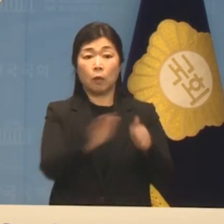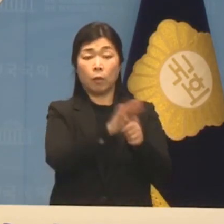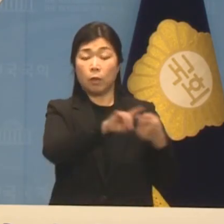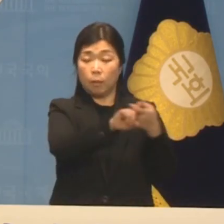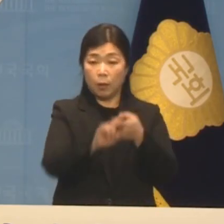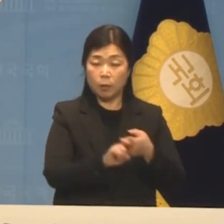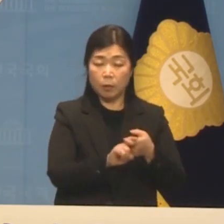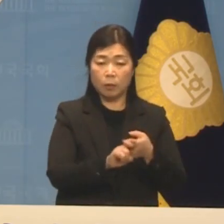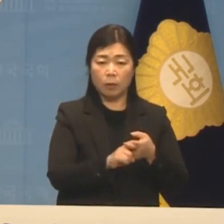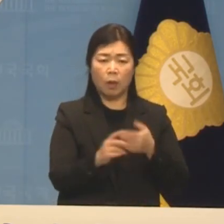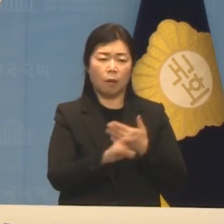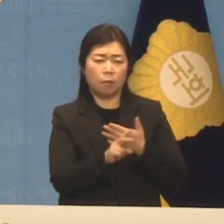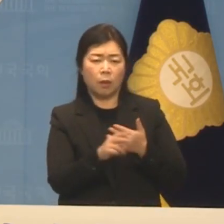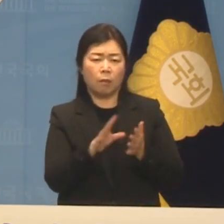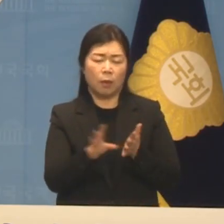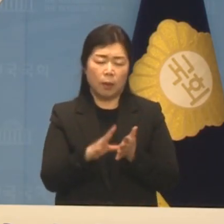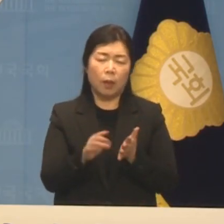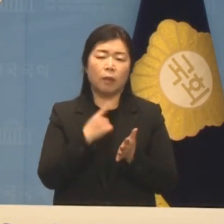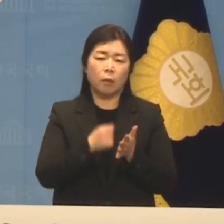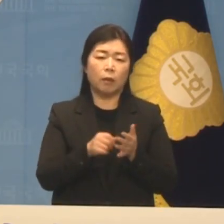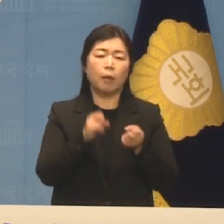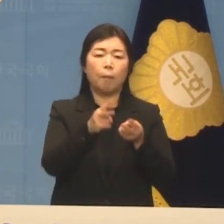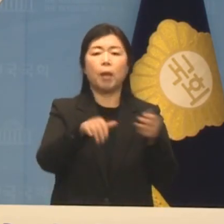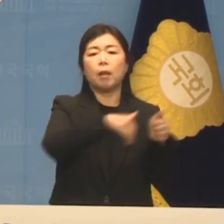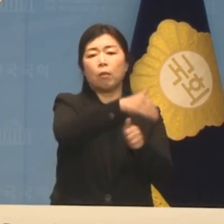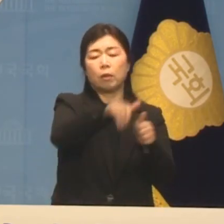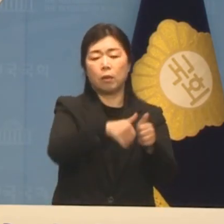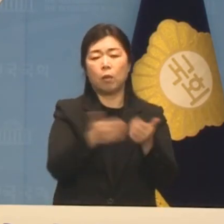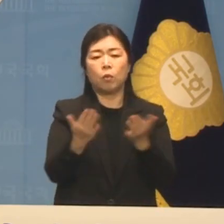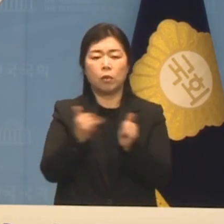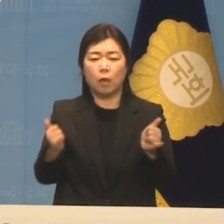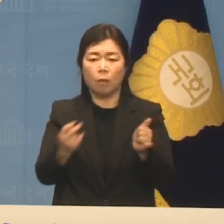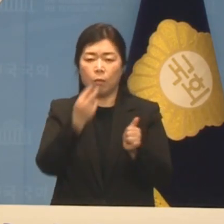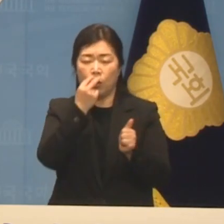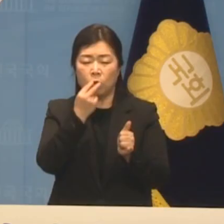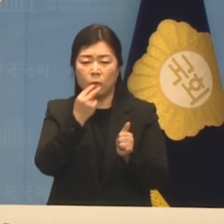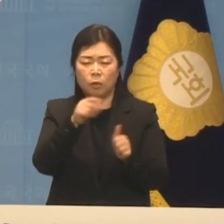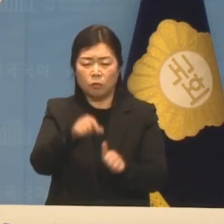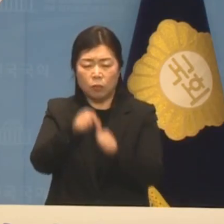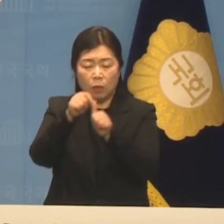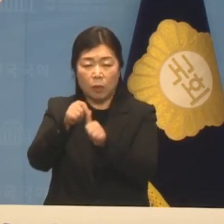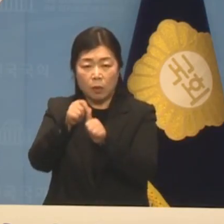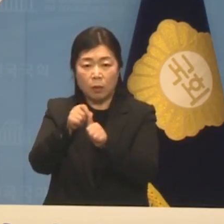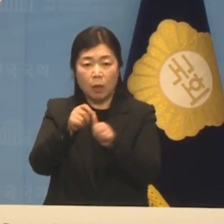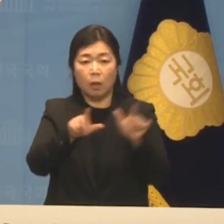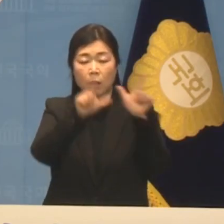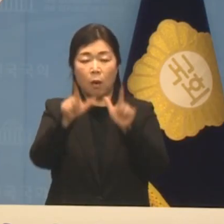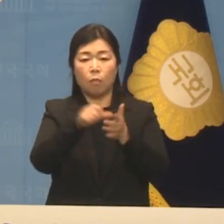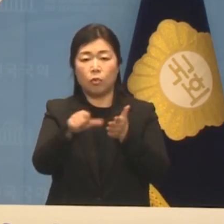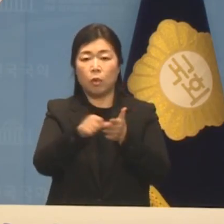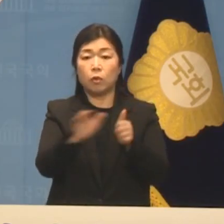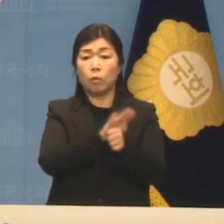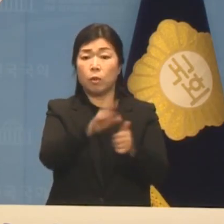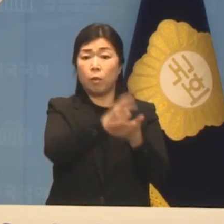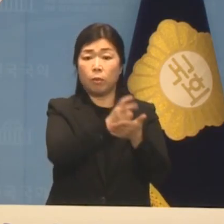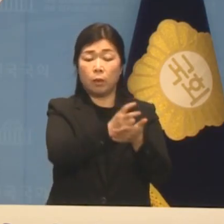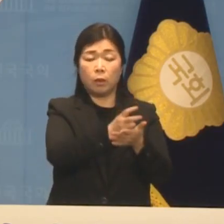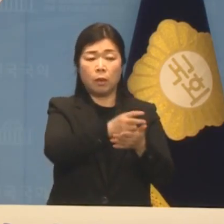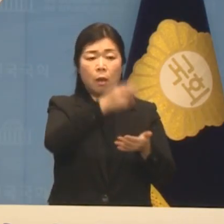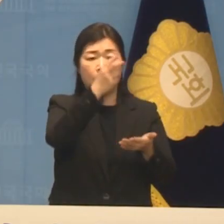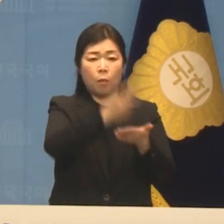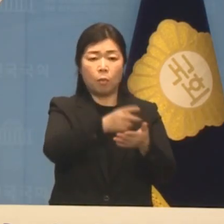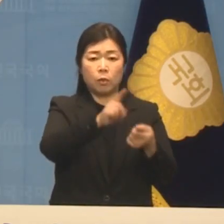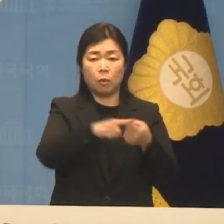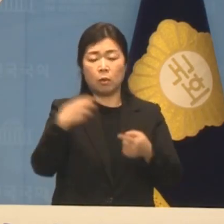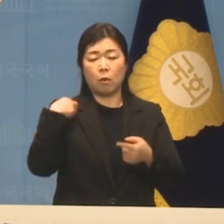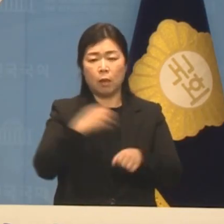서비스연맹은 무법천지 택배업계에서 택배 노동자들의 목숨을 구한 생활물류서비스법이 제대로 그 역할을